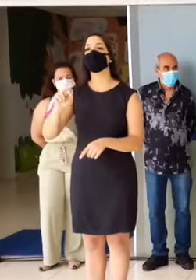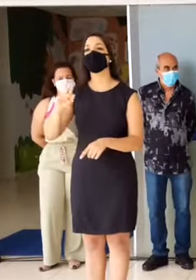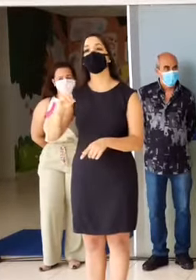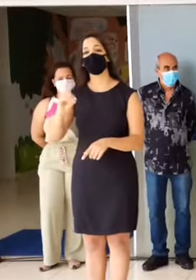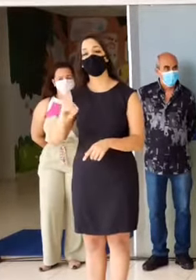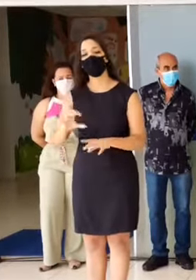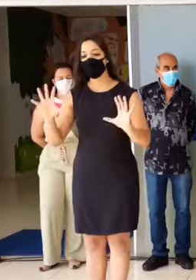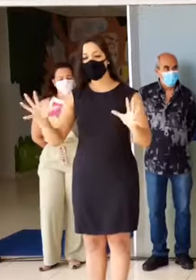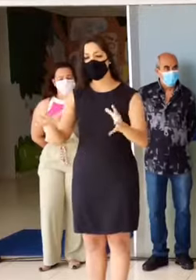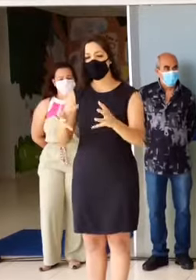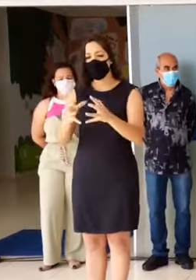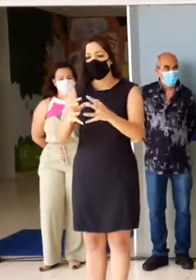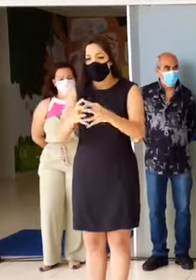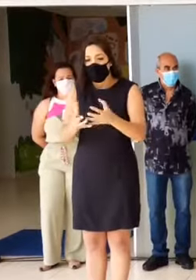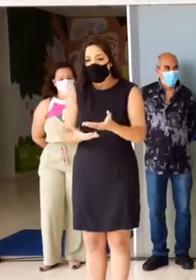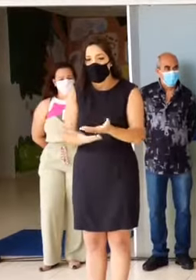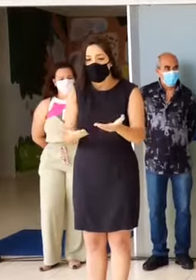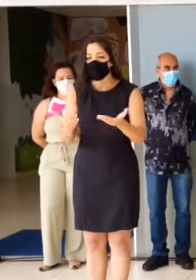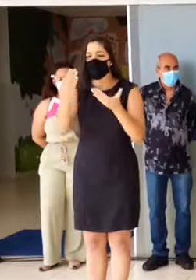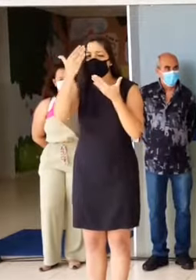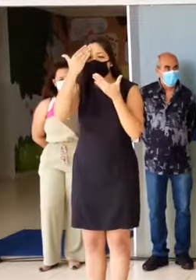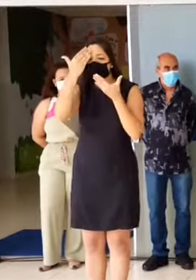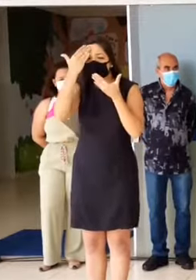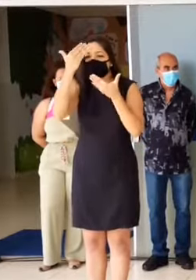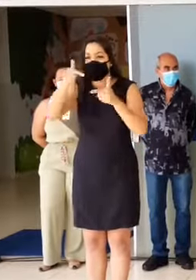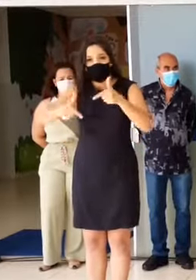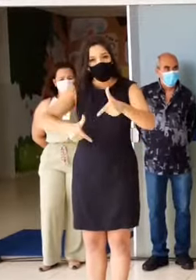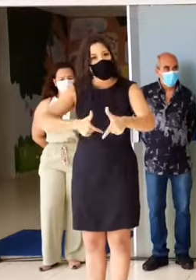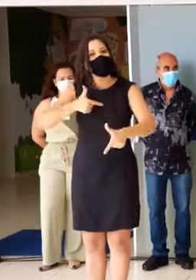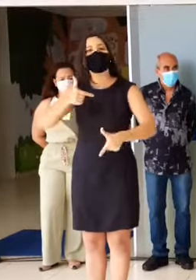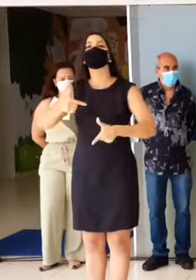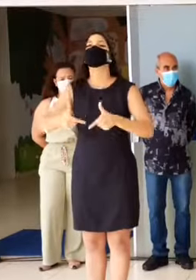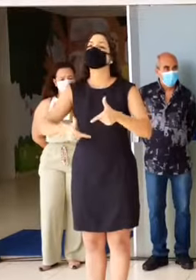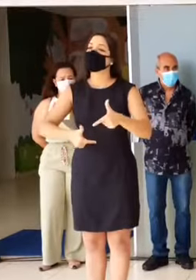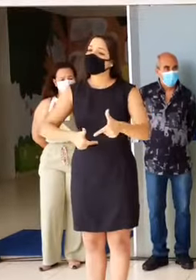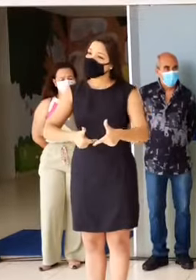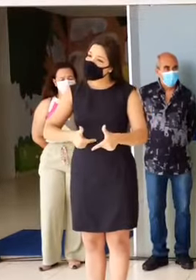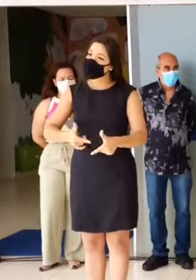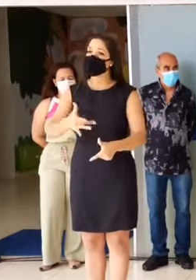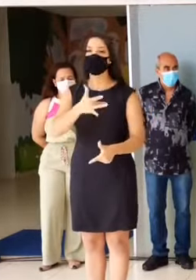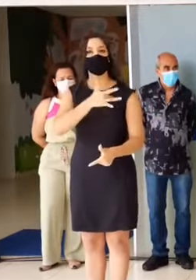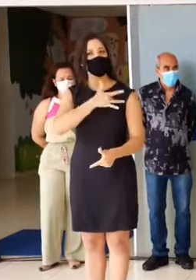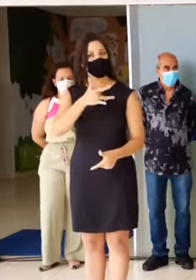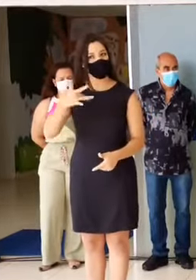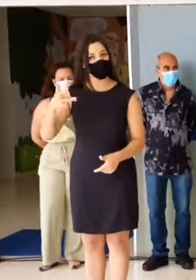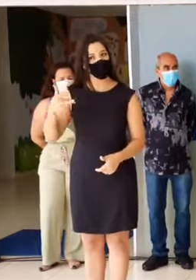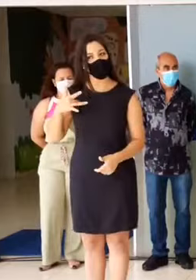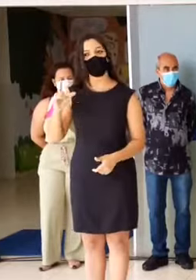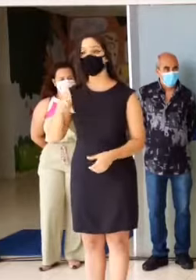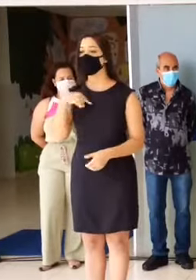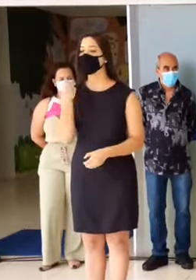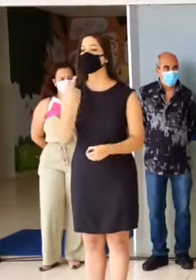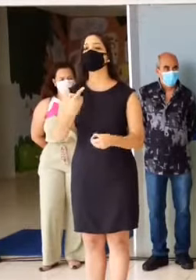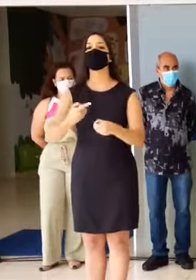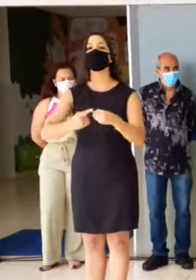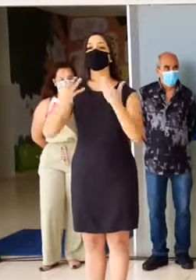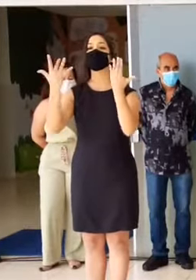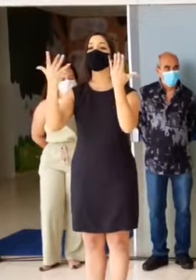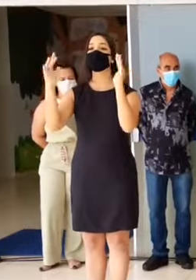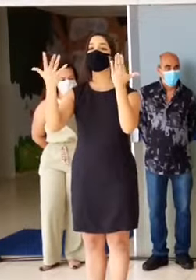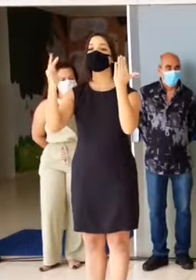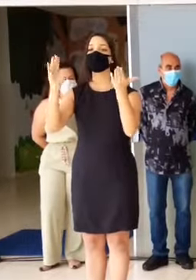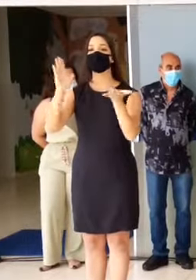toda a equipe de vocês e agradeço pelo desempenho que vocês têm feito pela saúde da nossa cidade. Meus